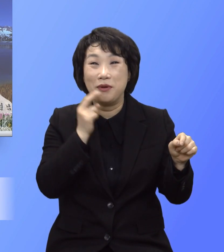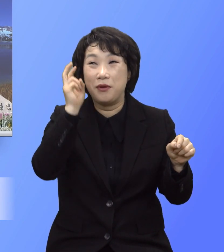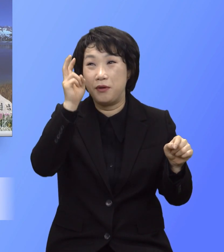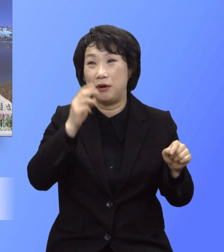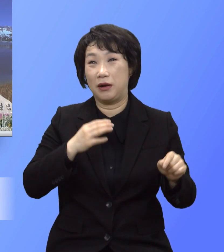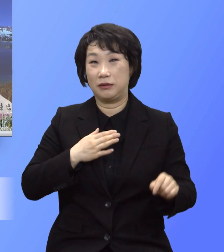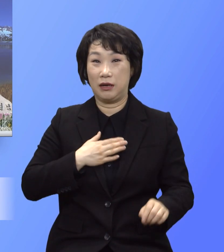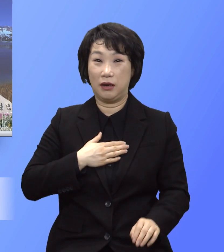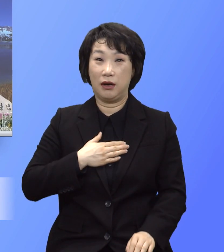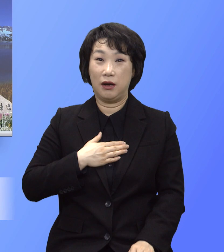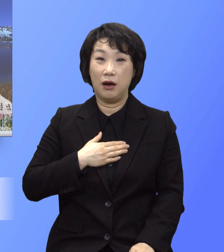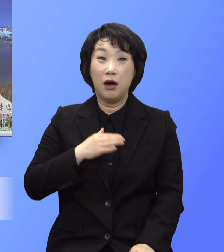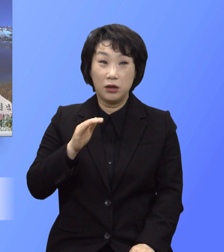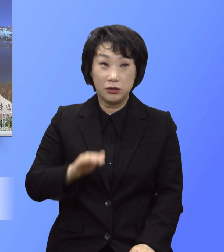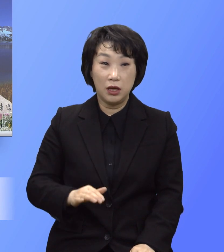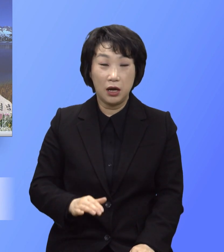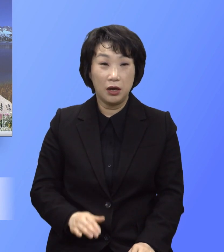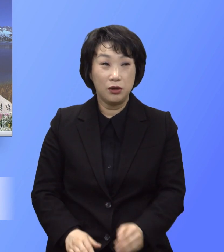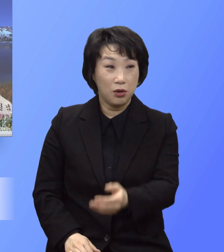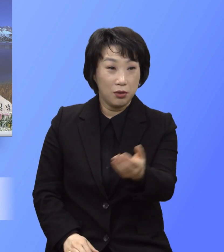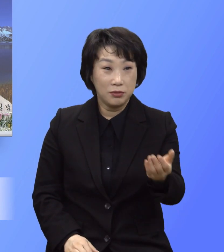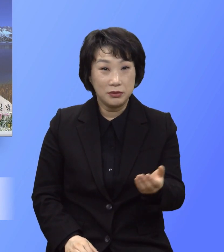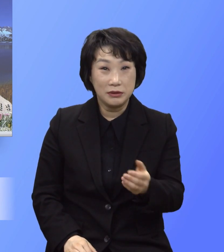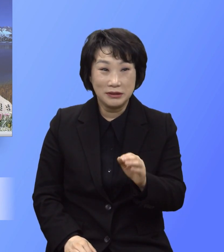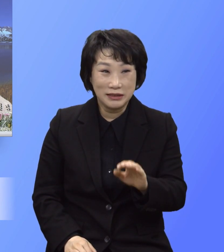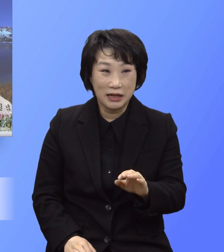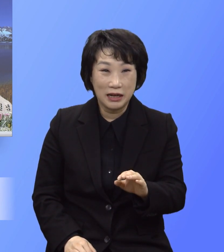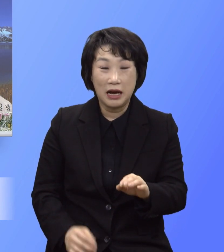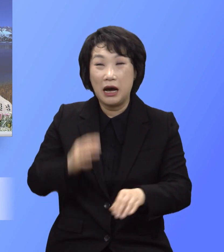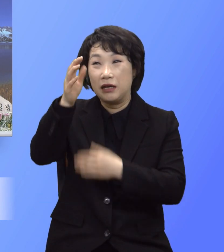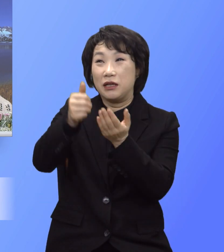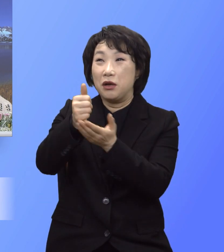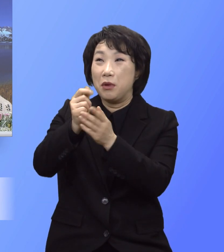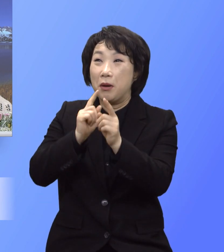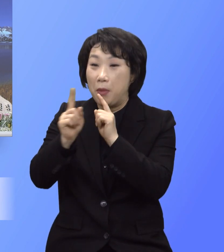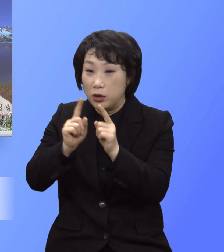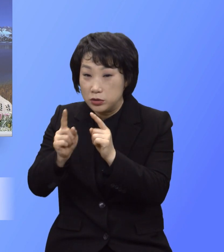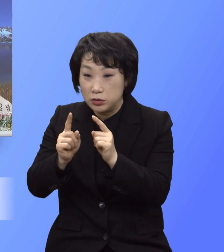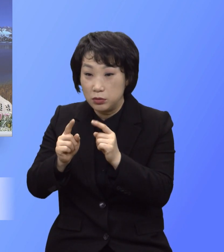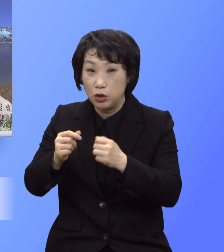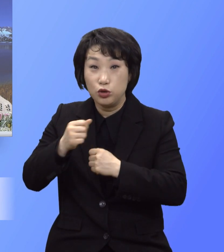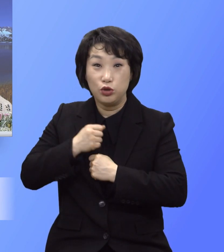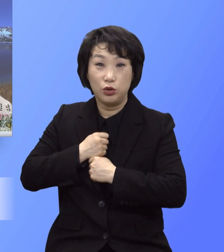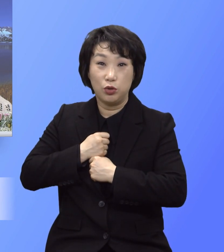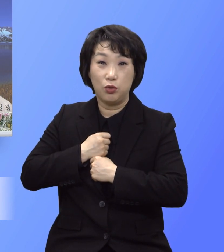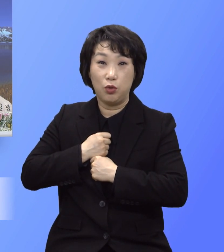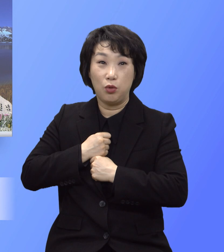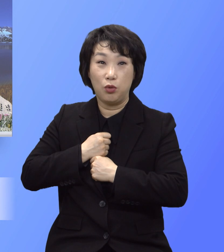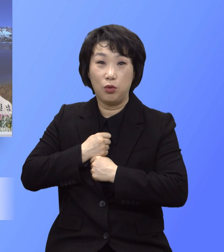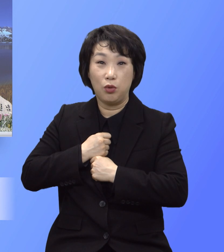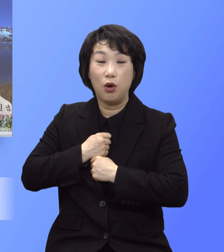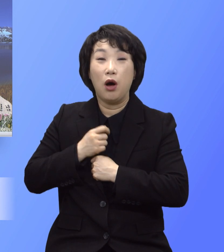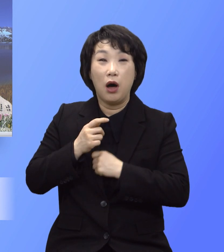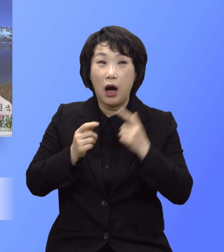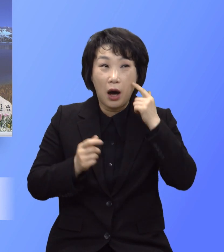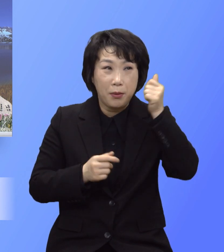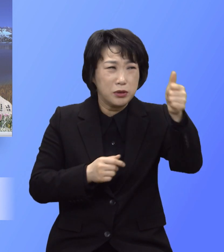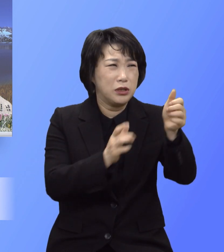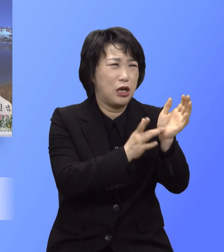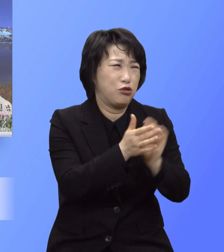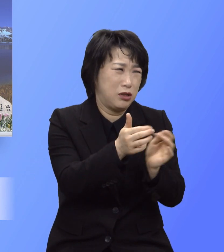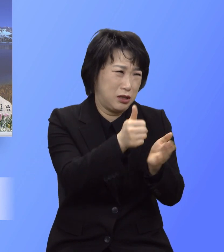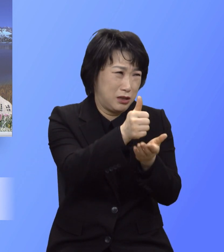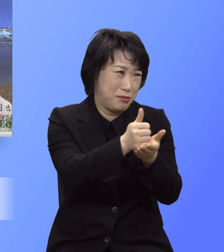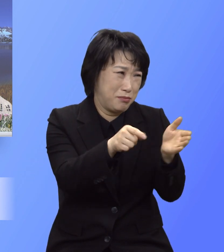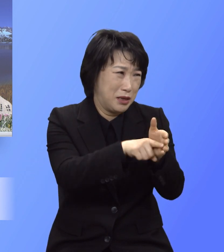고난이 없죠. 그런데 하나님의 말씀을 지키고 아버지 예수